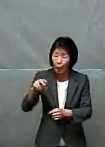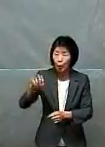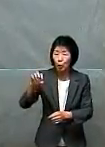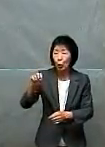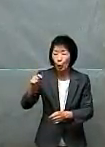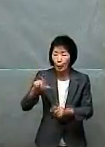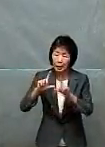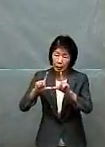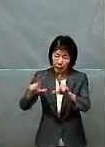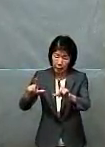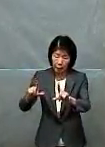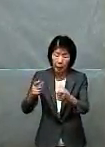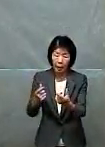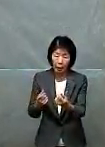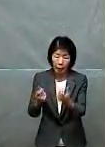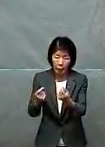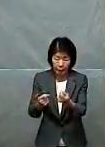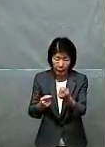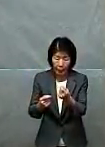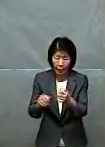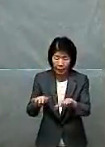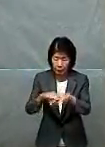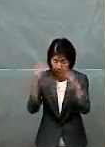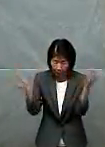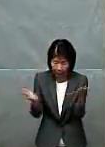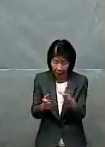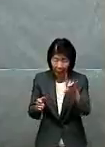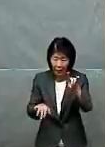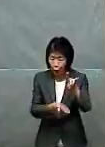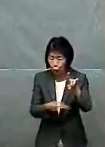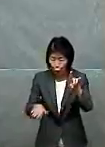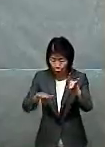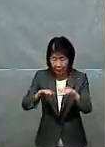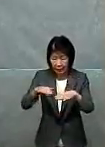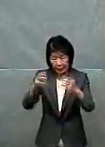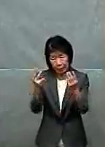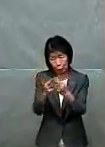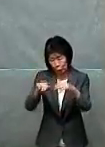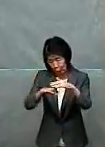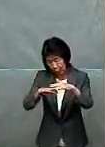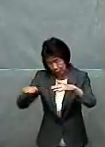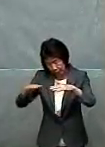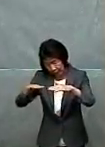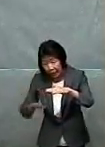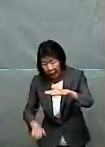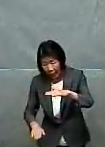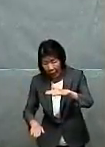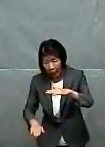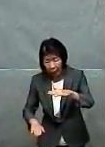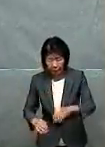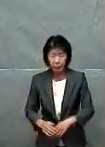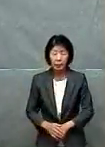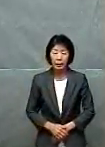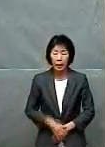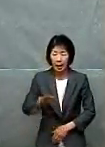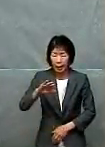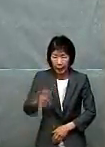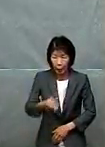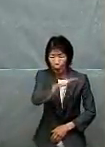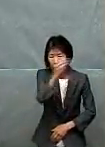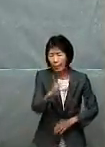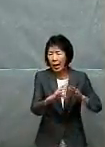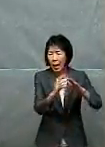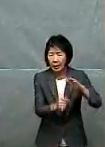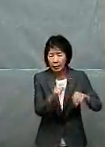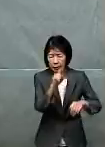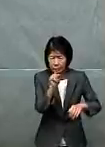ているところですが、すべて基準値以下という結果でありました。しかしながら山梨県の事